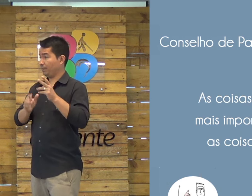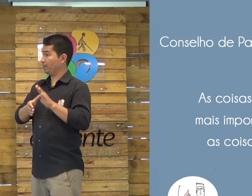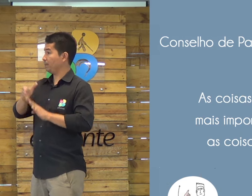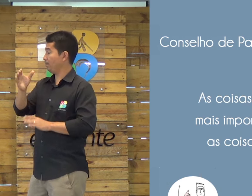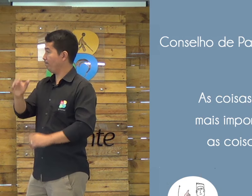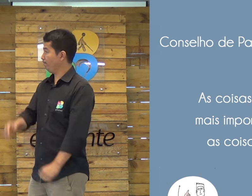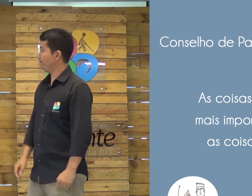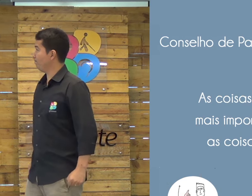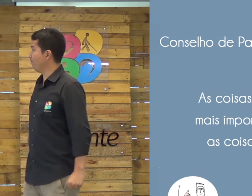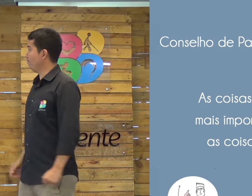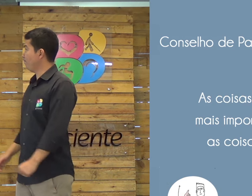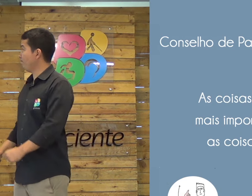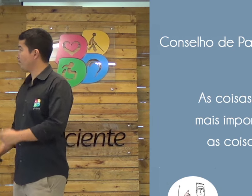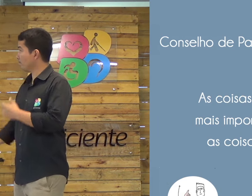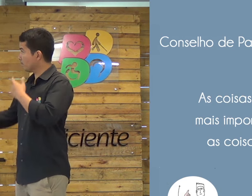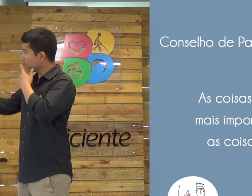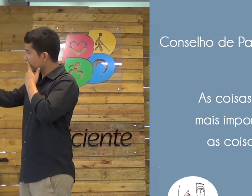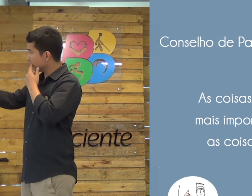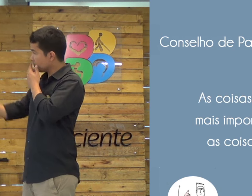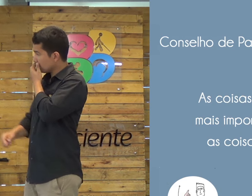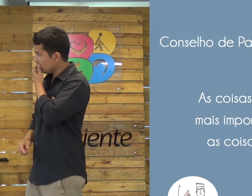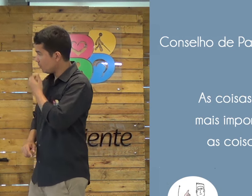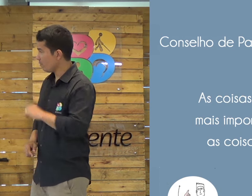Segundo conselho de Paulo.